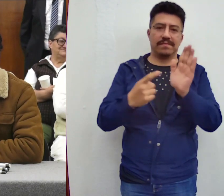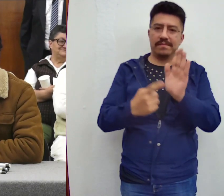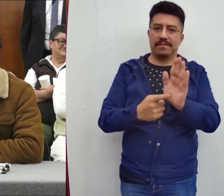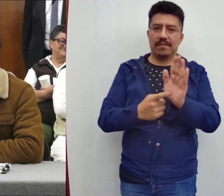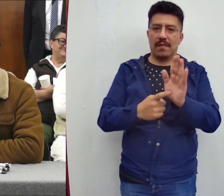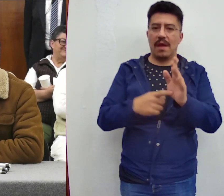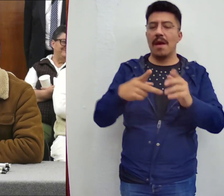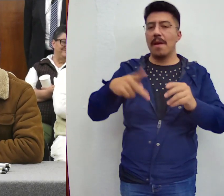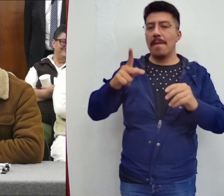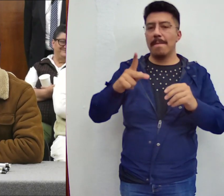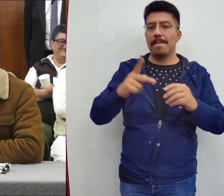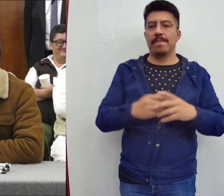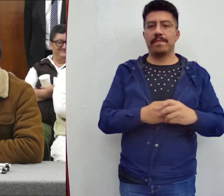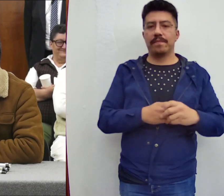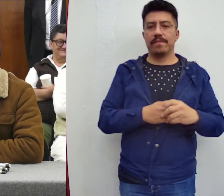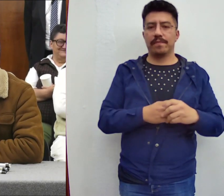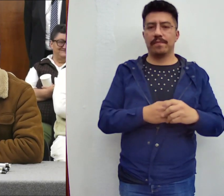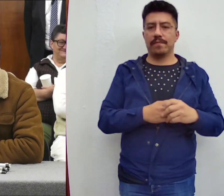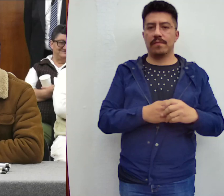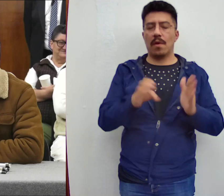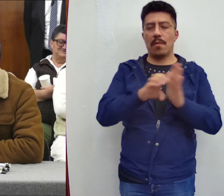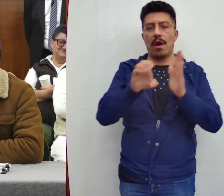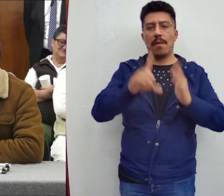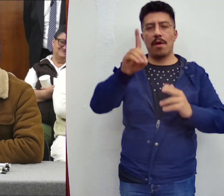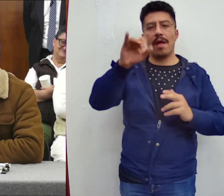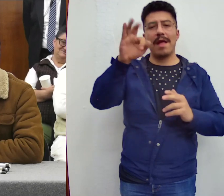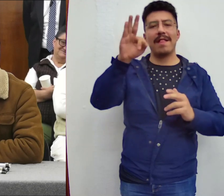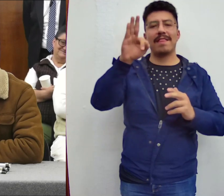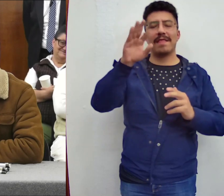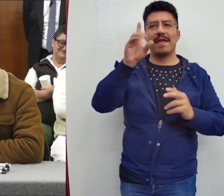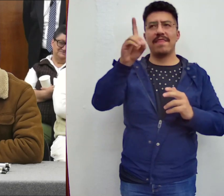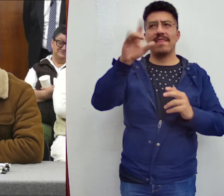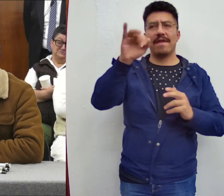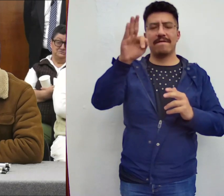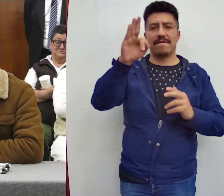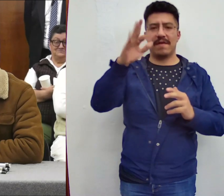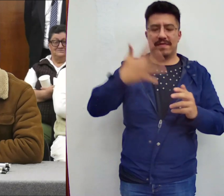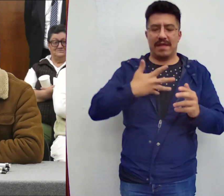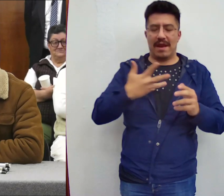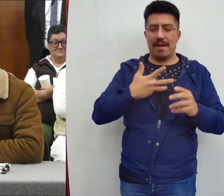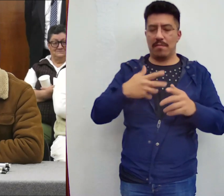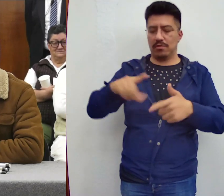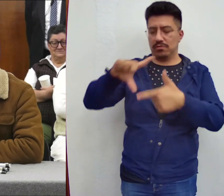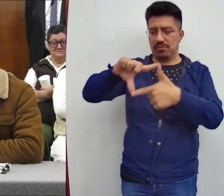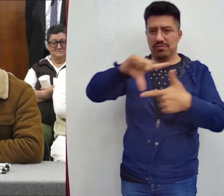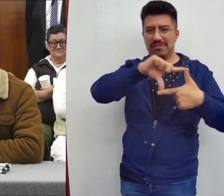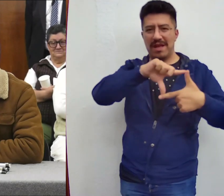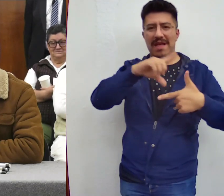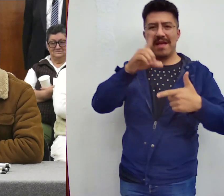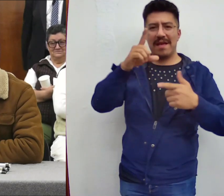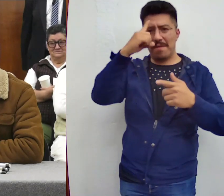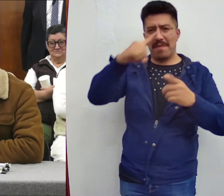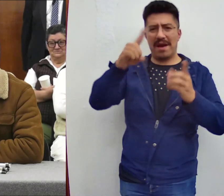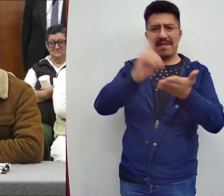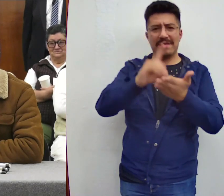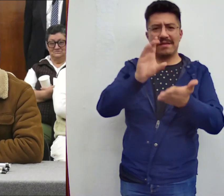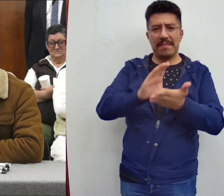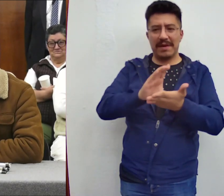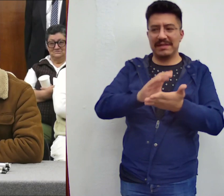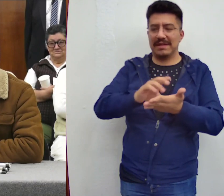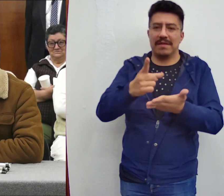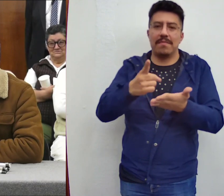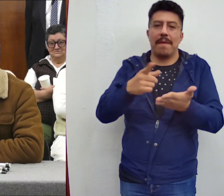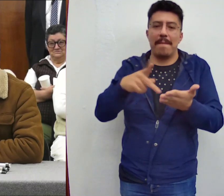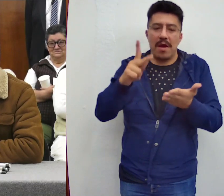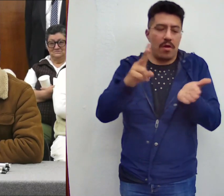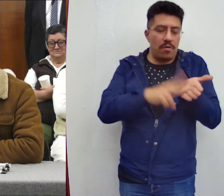credencial de discapacidad que tenemos, que es reconocida a nivel nacional, nos sirva como certificado y